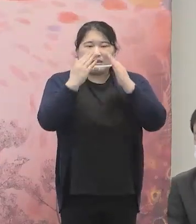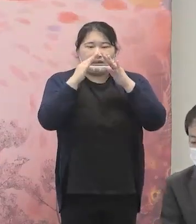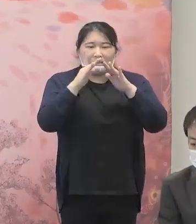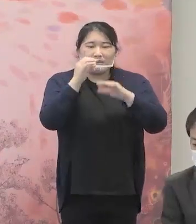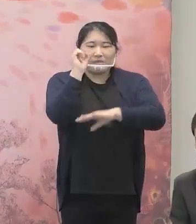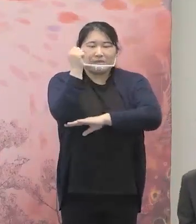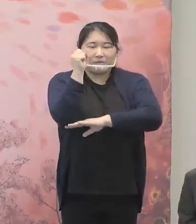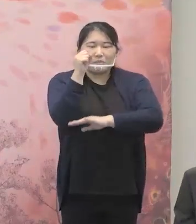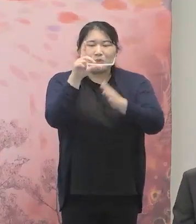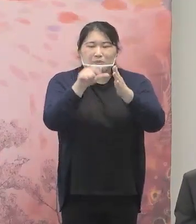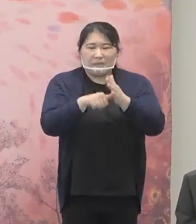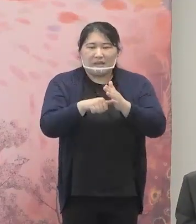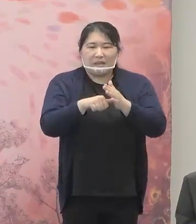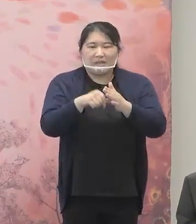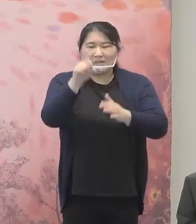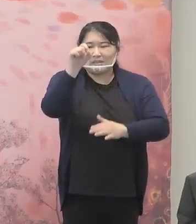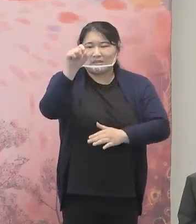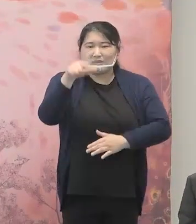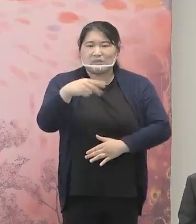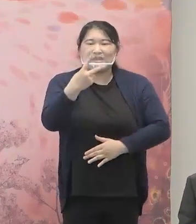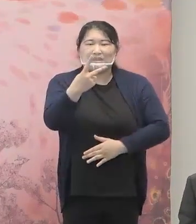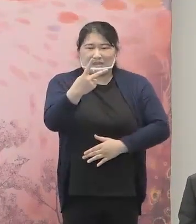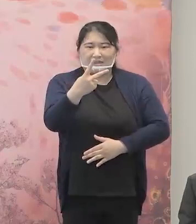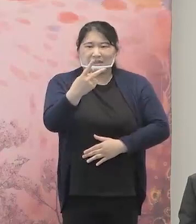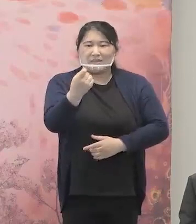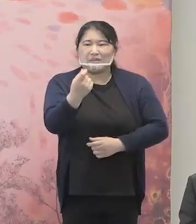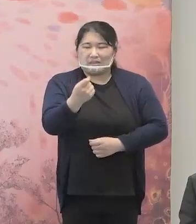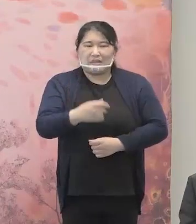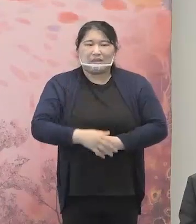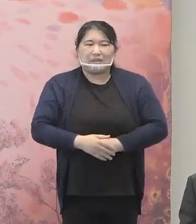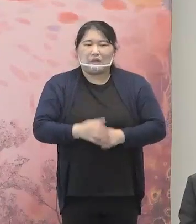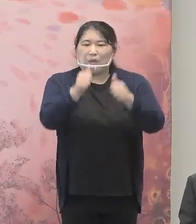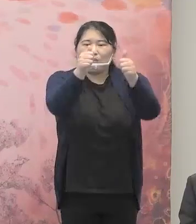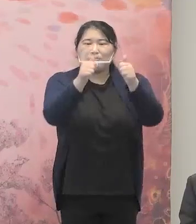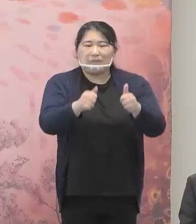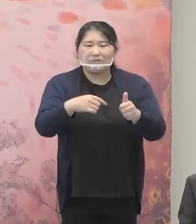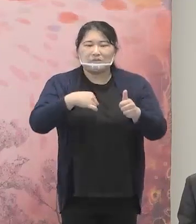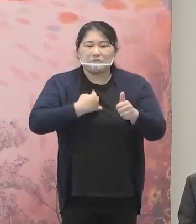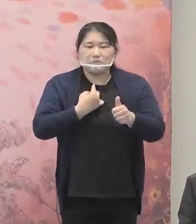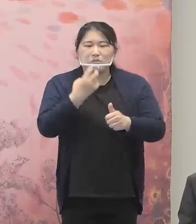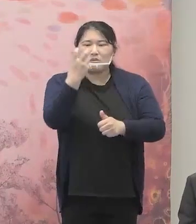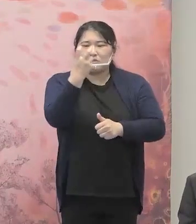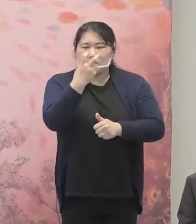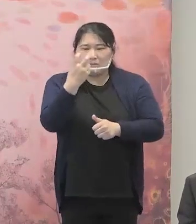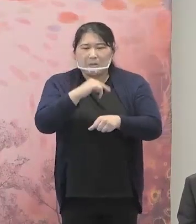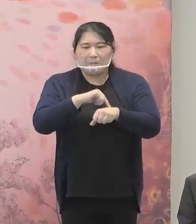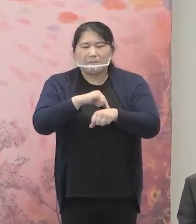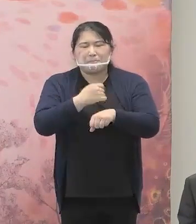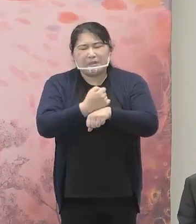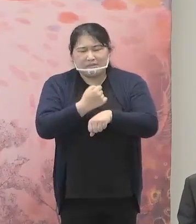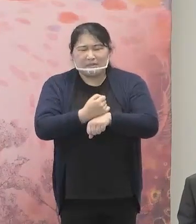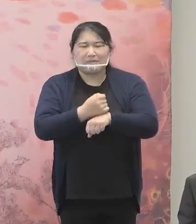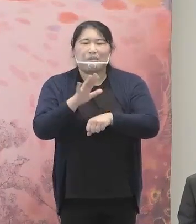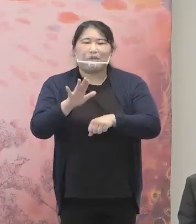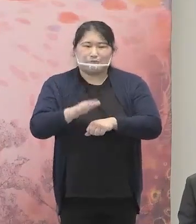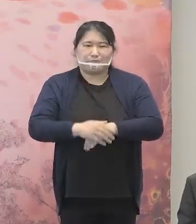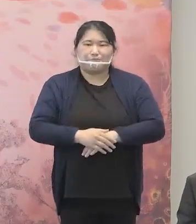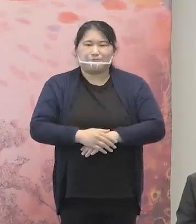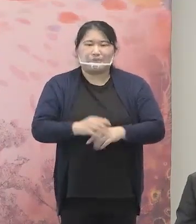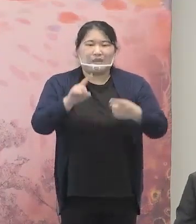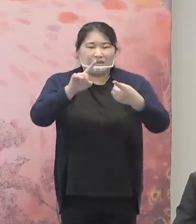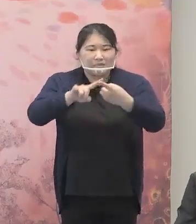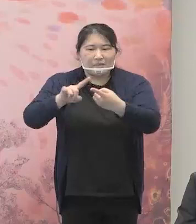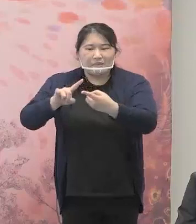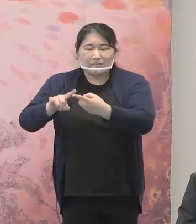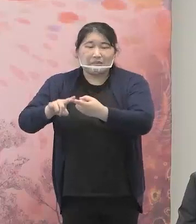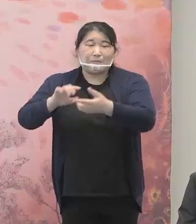おのずとライブ型の発信とは限られますし、ホームページはやっぱり見ていかないとなかなか見れないと思いますので、定期的に発信